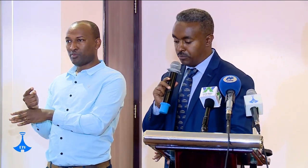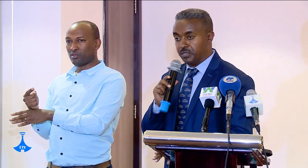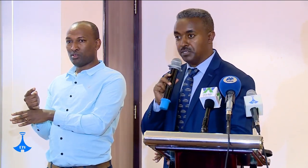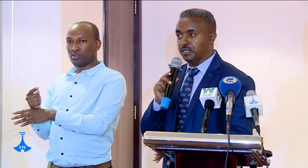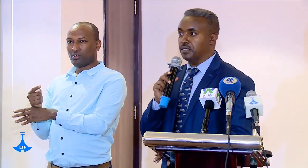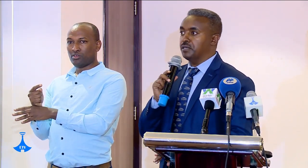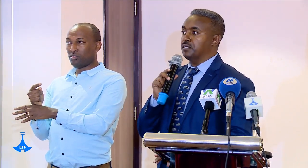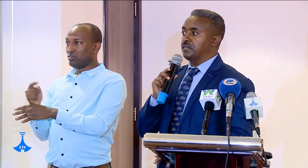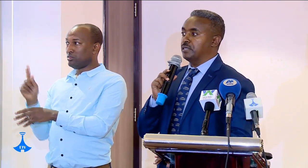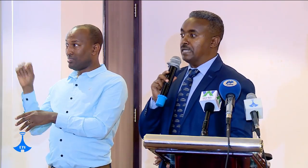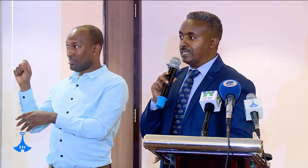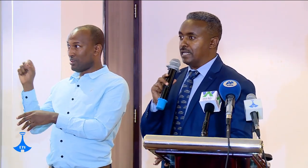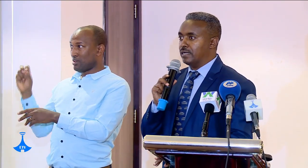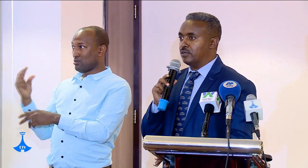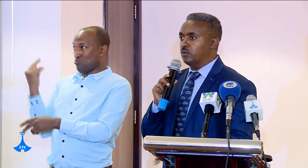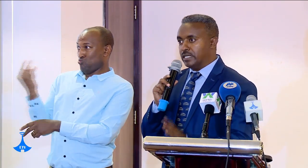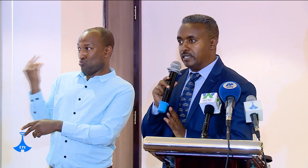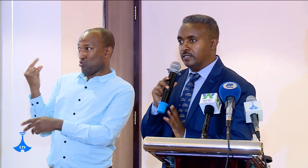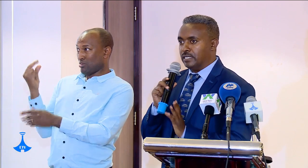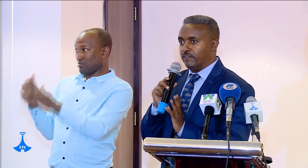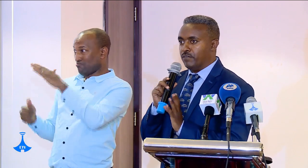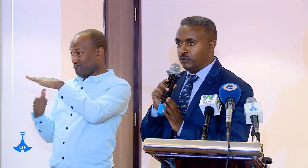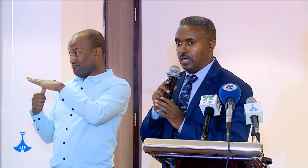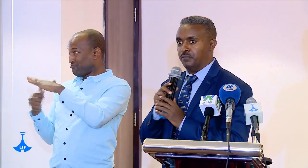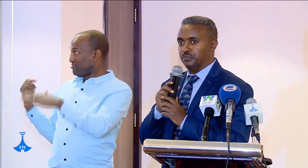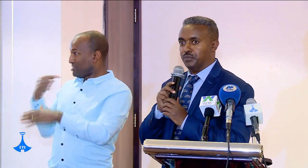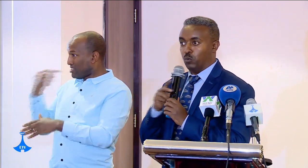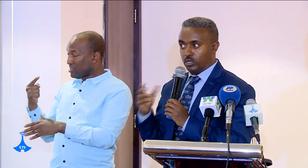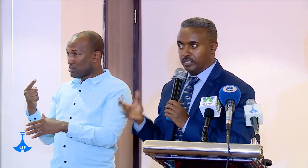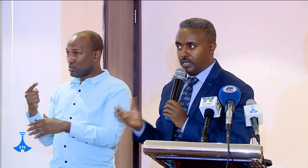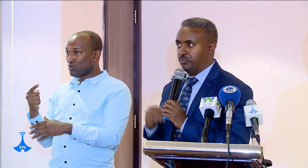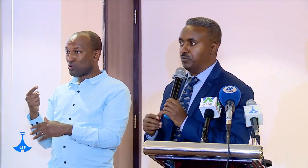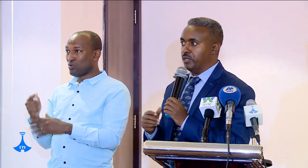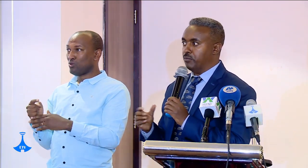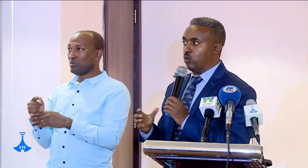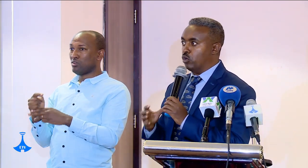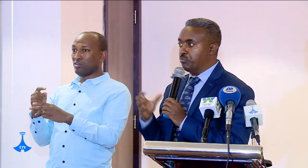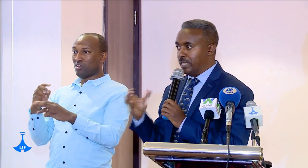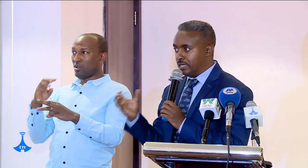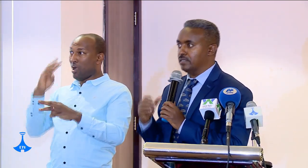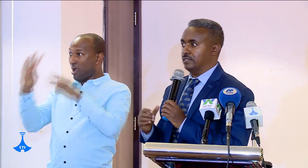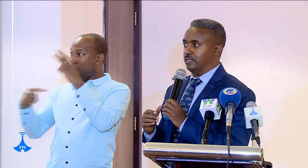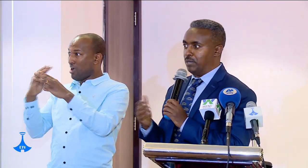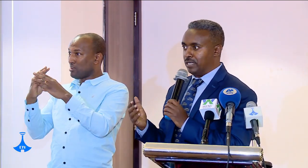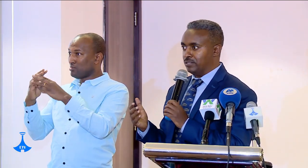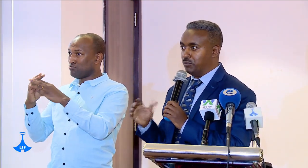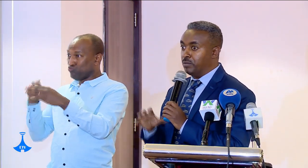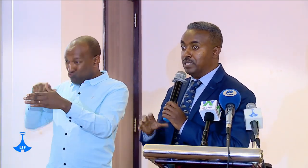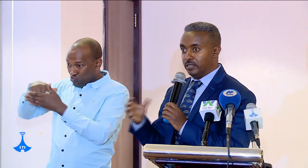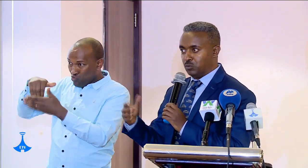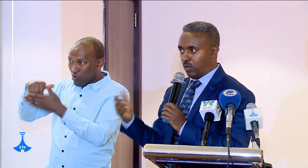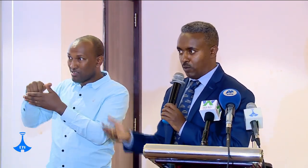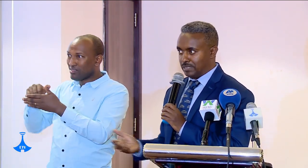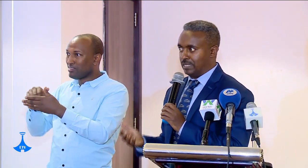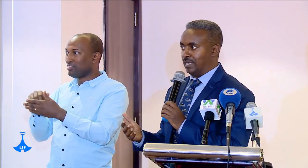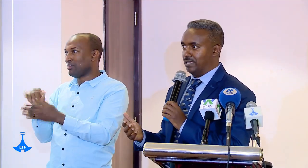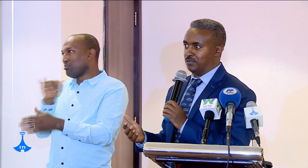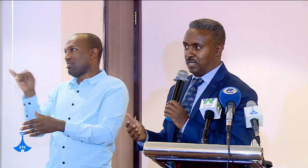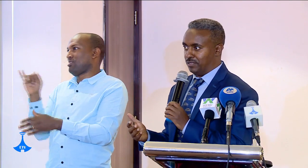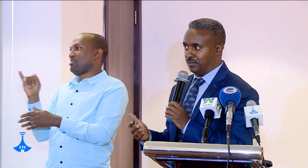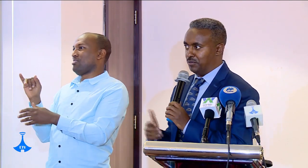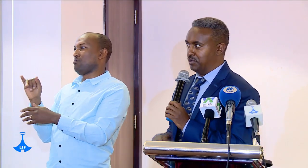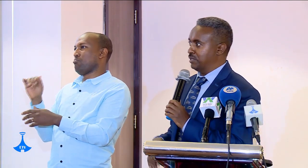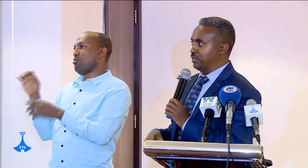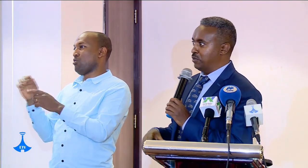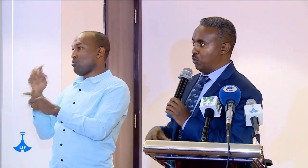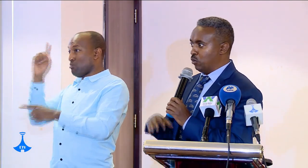ቦርድ ቼርፐርሰን እንደተናገረው ልክ እንደ ፊፋ World Cup ወይንም ኦሎምፒክ እንደማለት ነው። በምልክት ቋንቋ ሲገለጽ